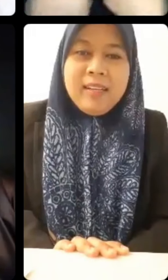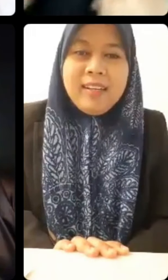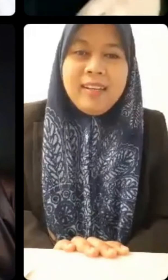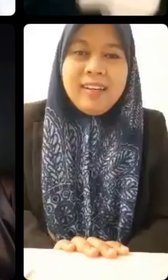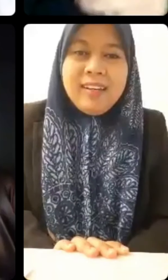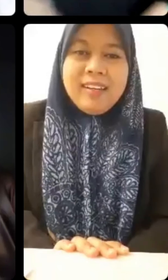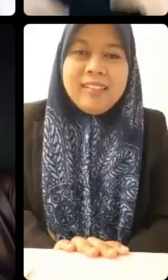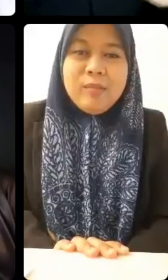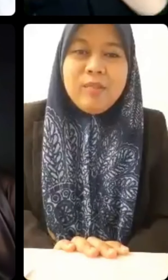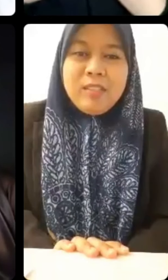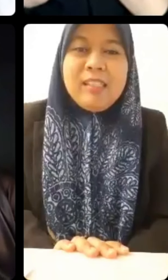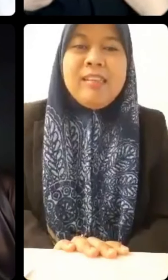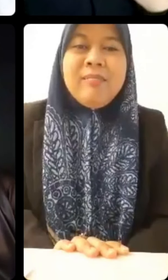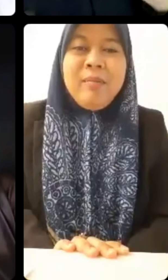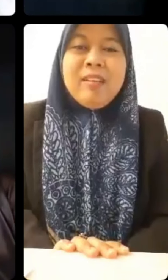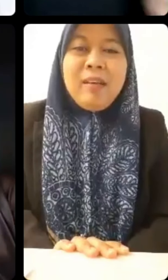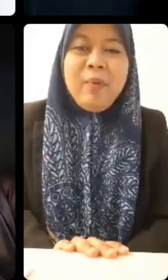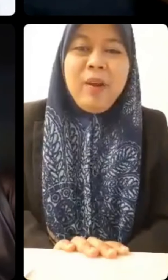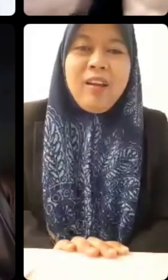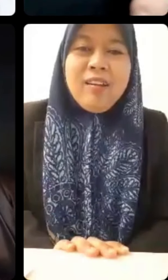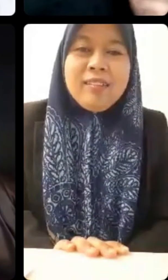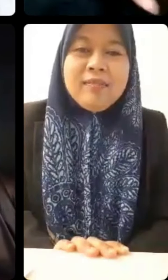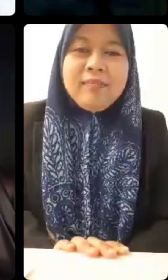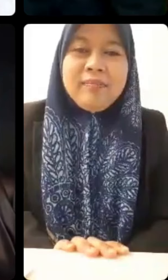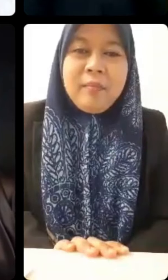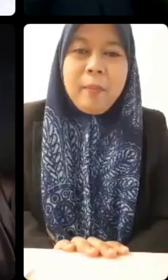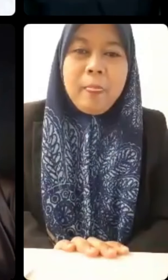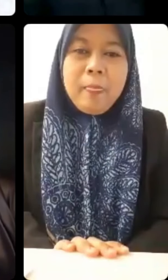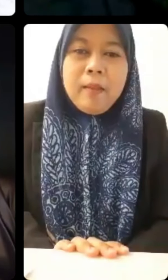kawan-kawan, semua memang support lah.